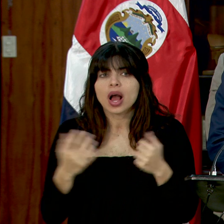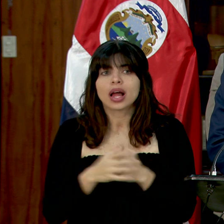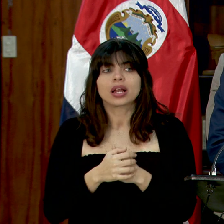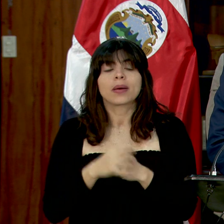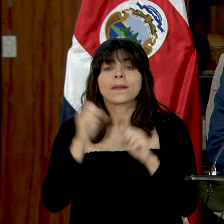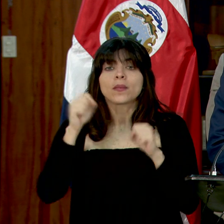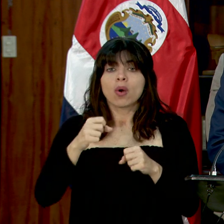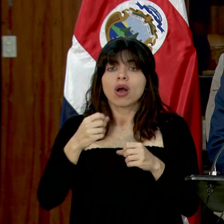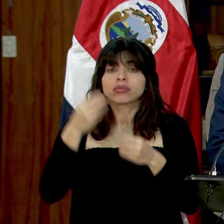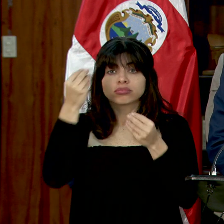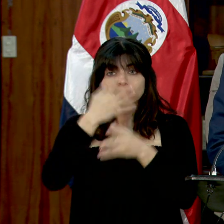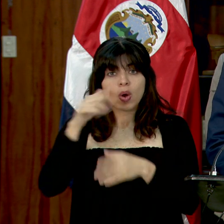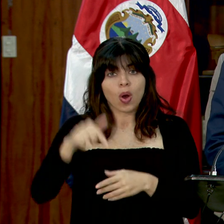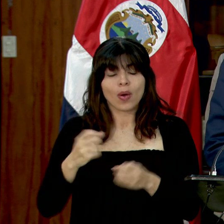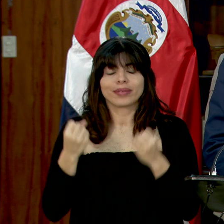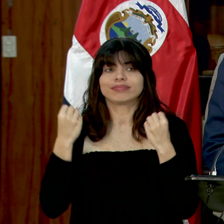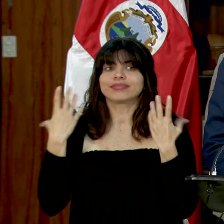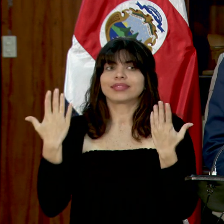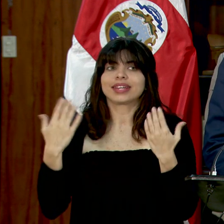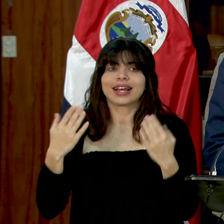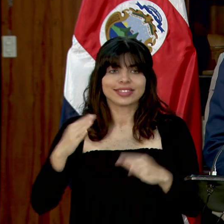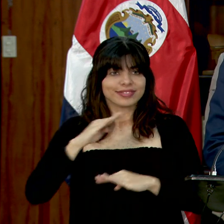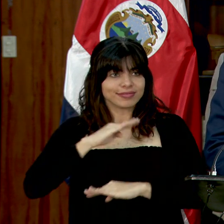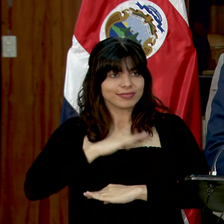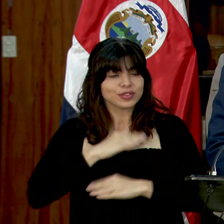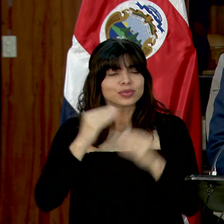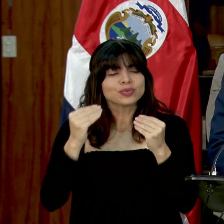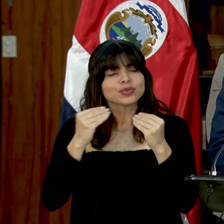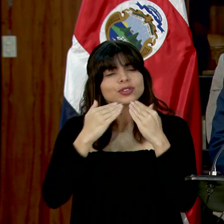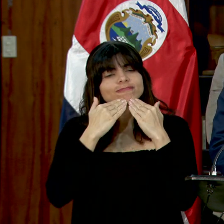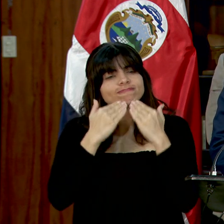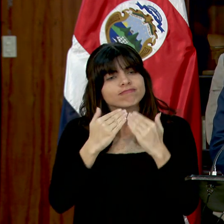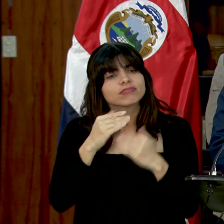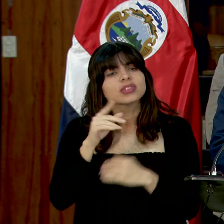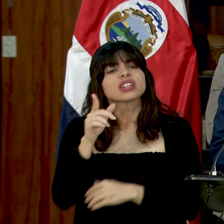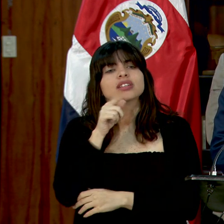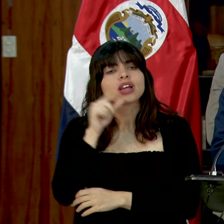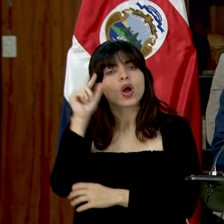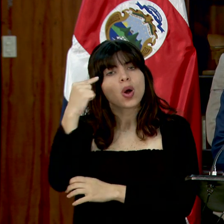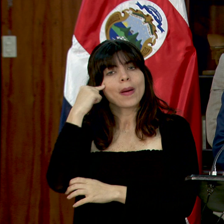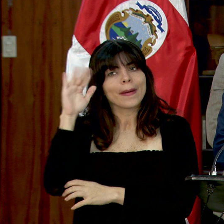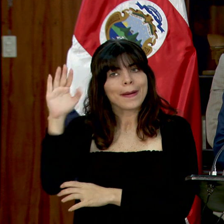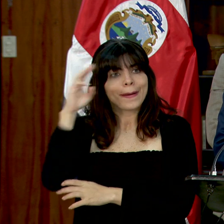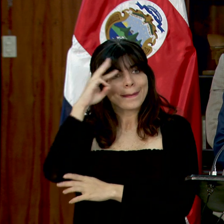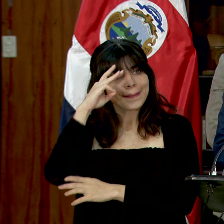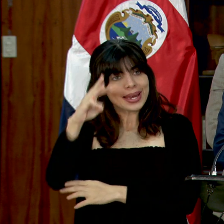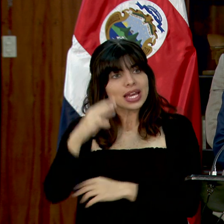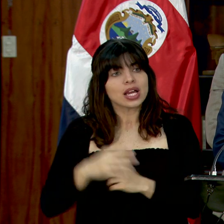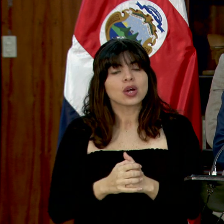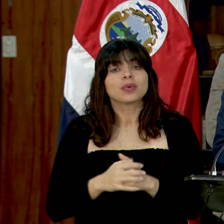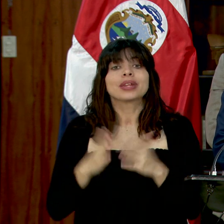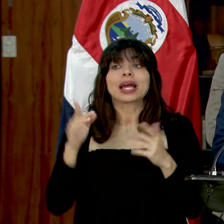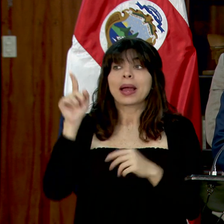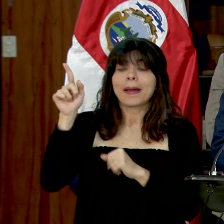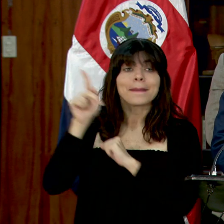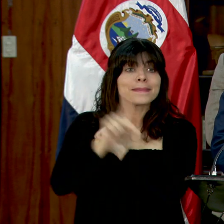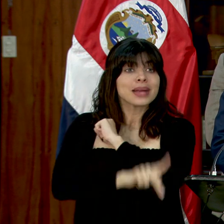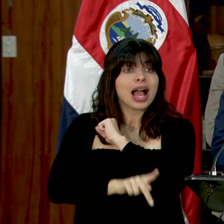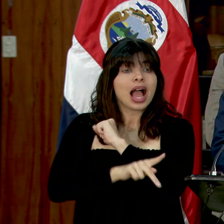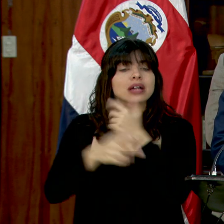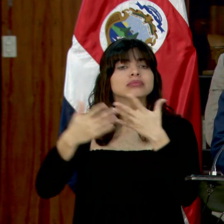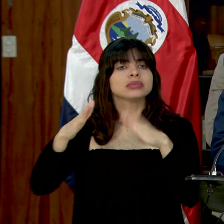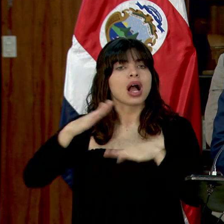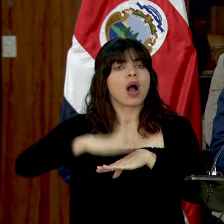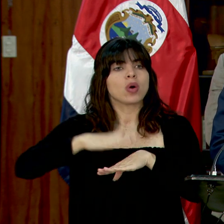podemos anunciar hoy con gran satisfacción y con nuestro agradecimiento al gobierno de México que ese país